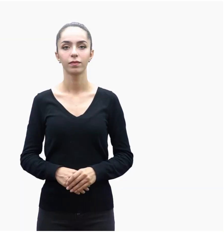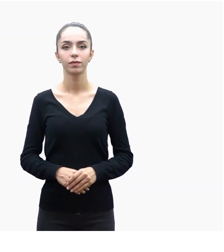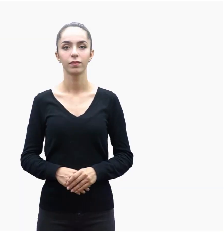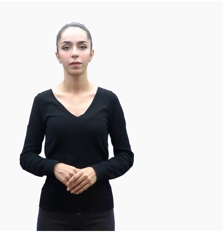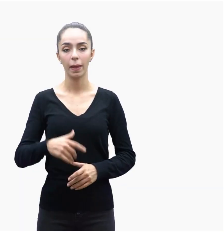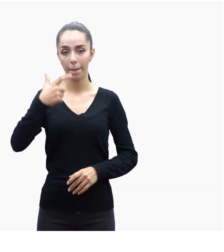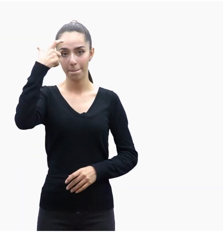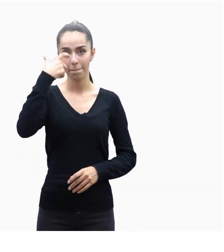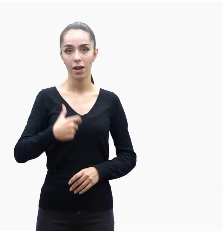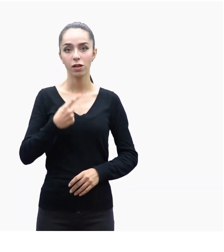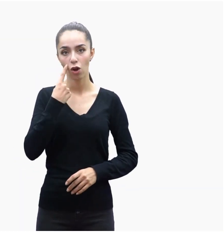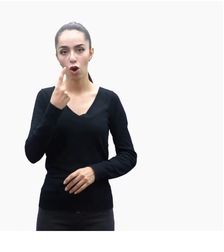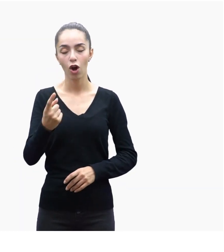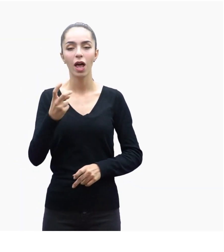Bireysel risk faktörleri.